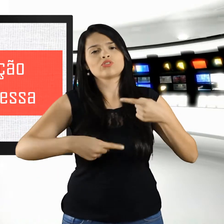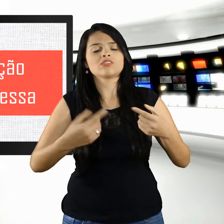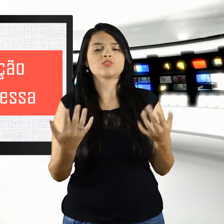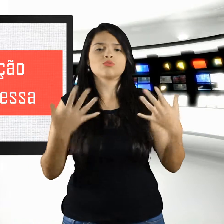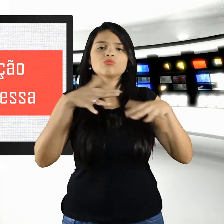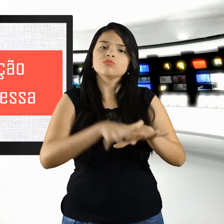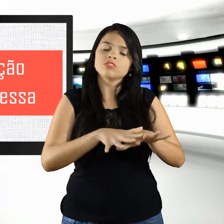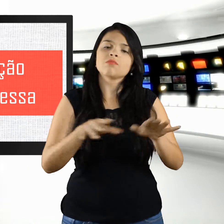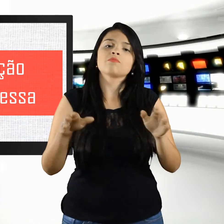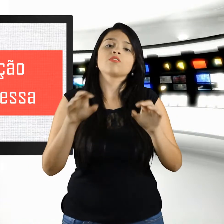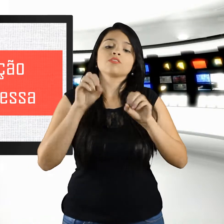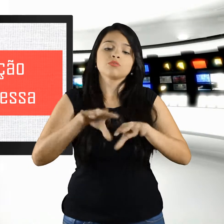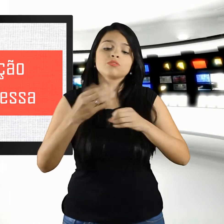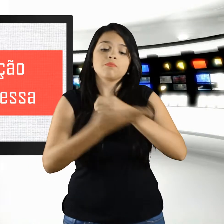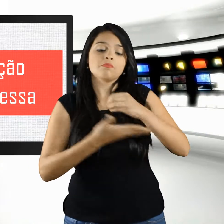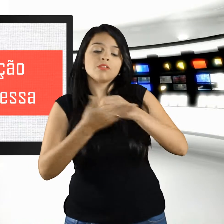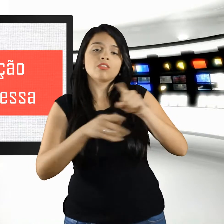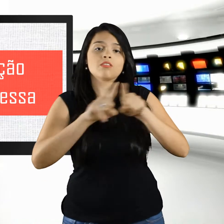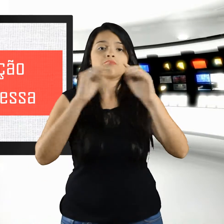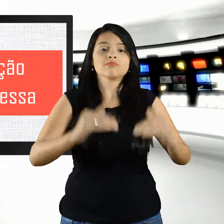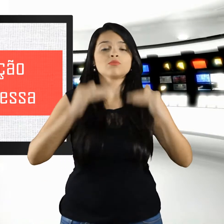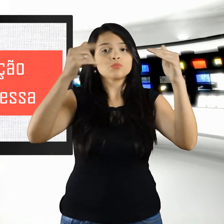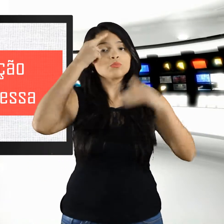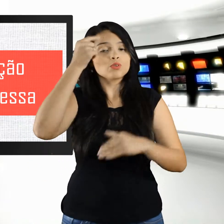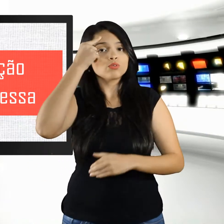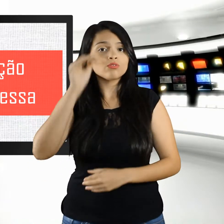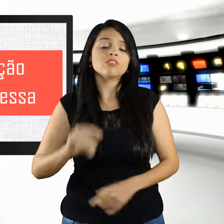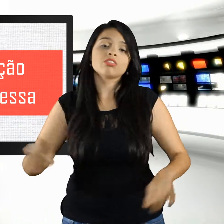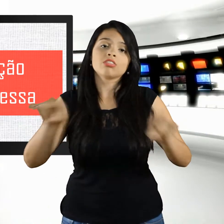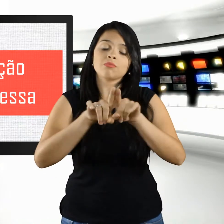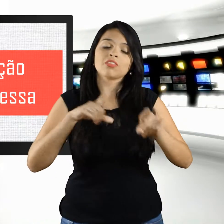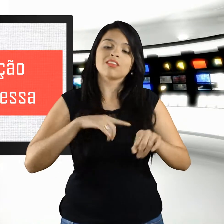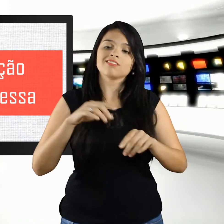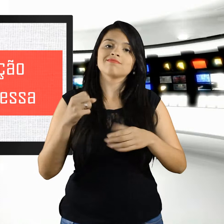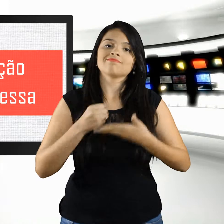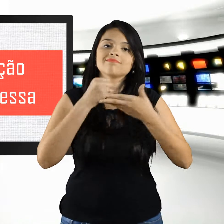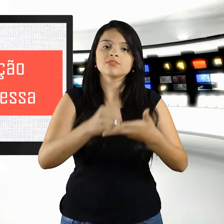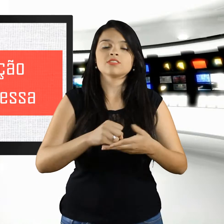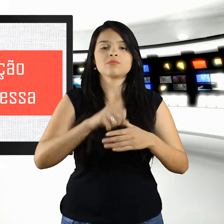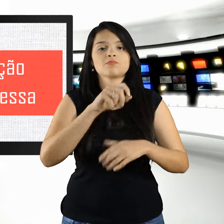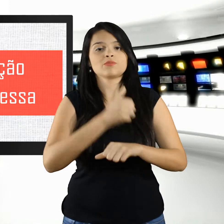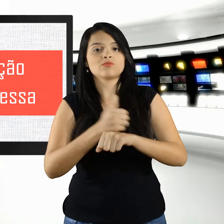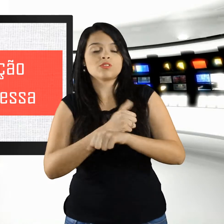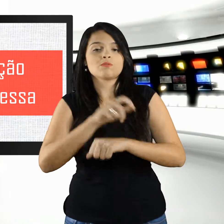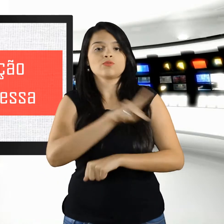superior, como a oferta de formação inicial de professores para ensino de Libras, de profissionais tradutores e intérpretes,